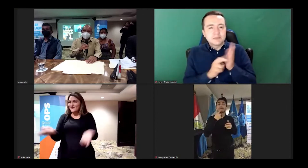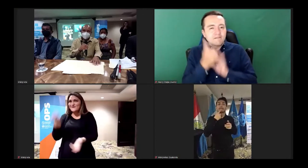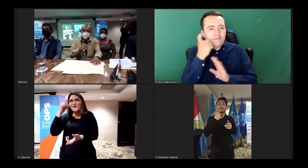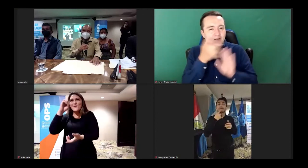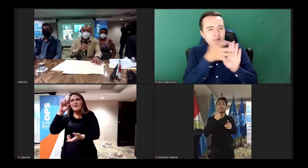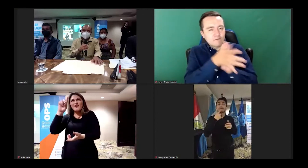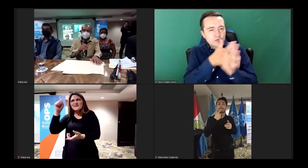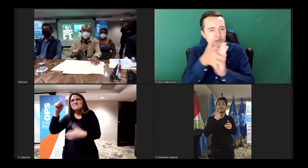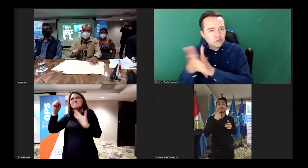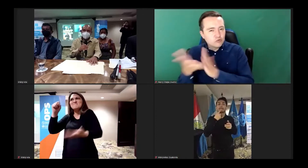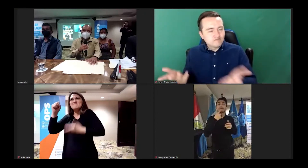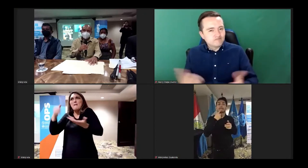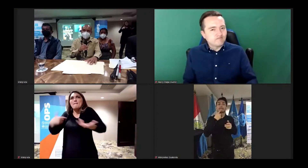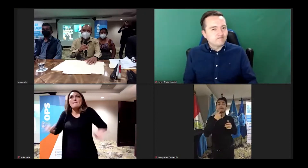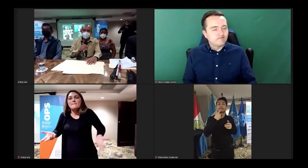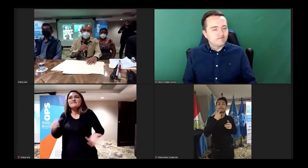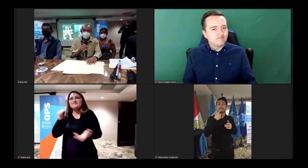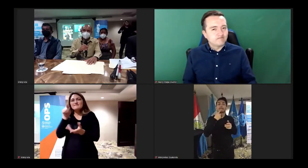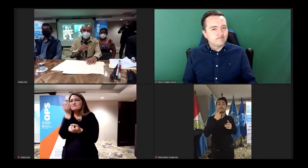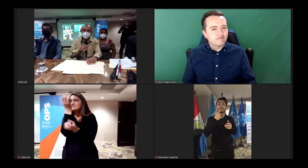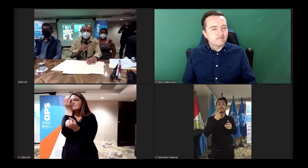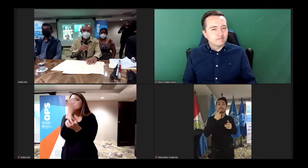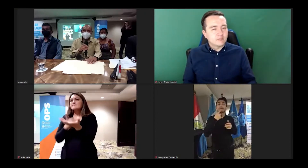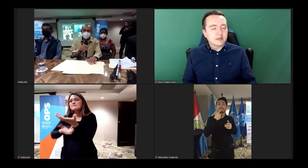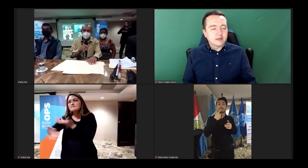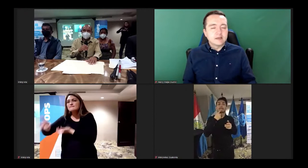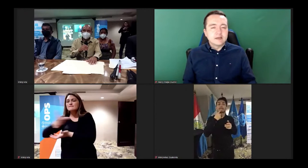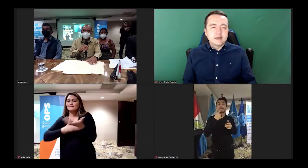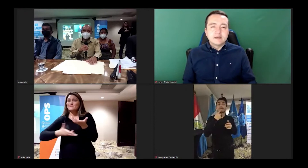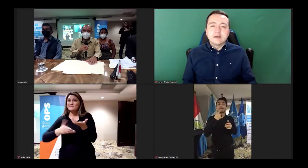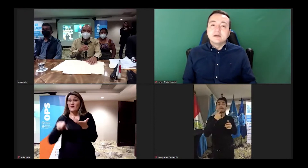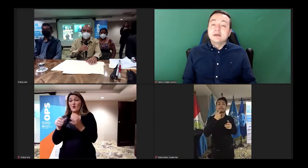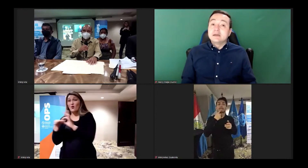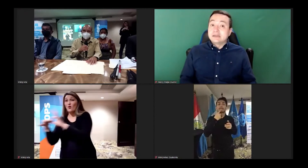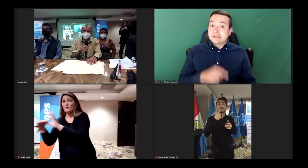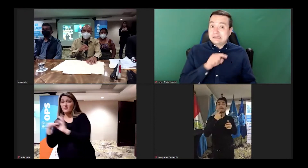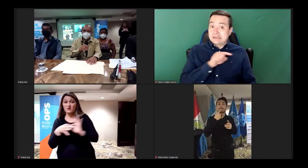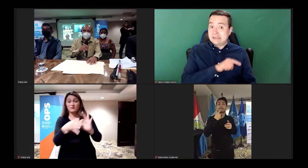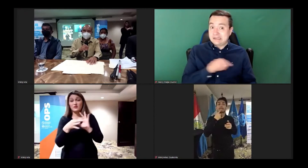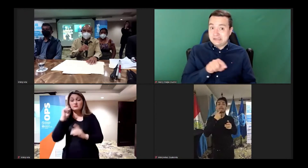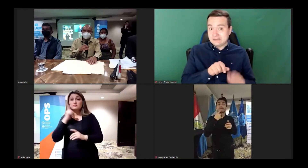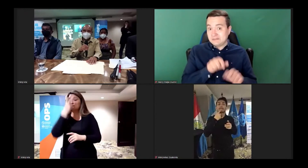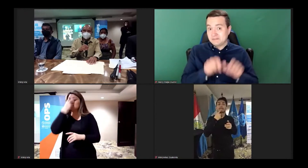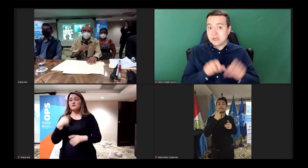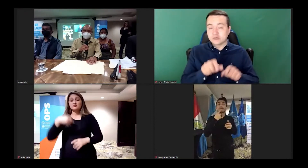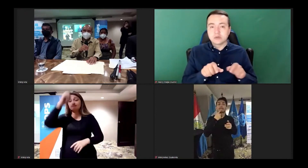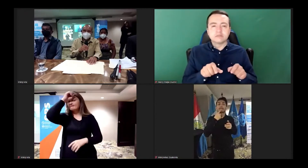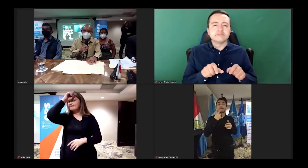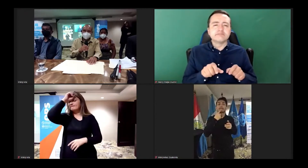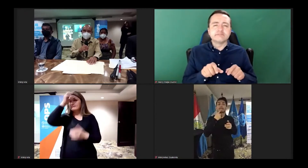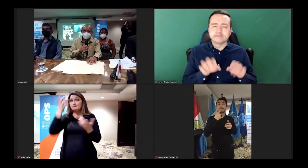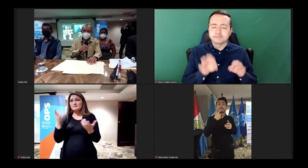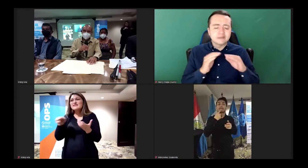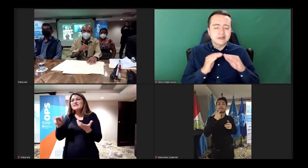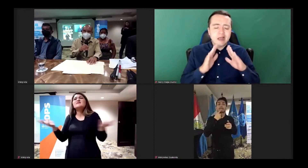Analicemos cómo muchos de estos compañeros viven en lugares